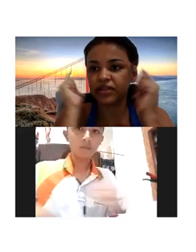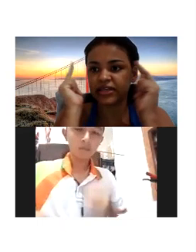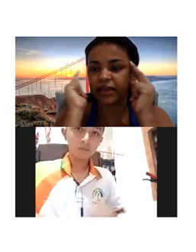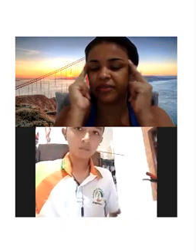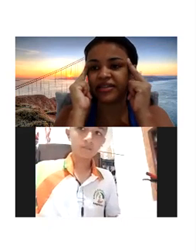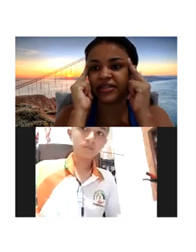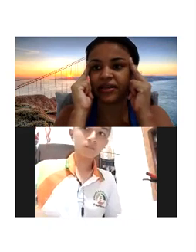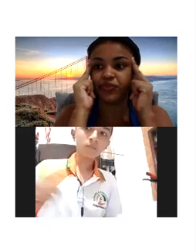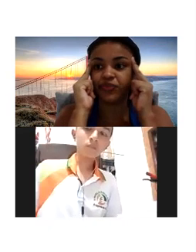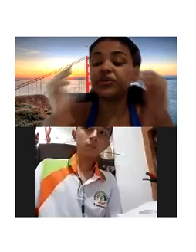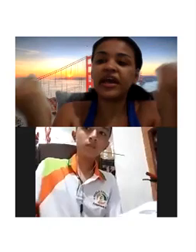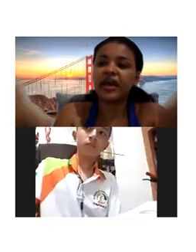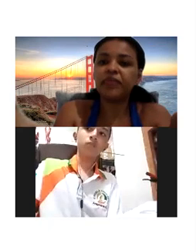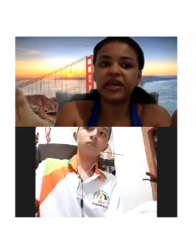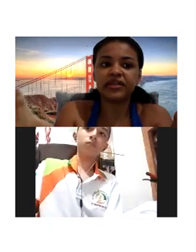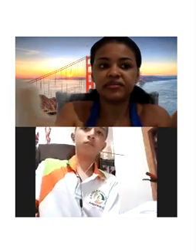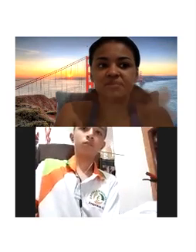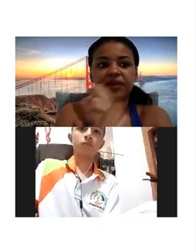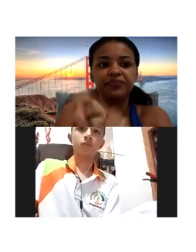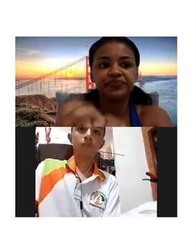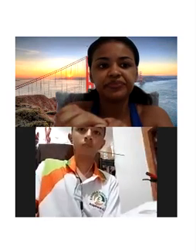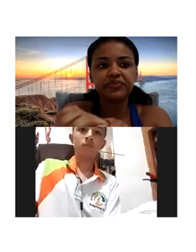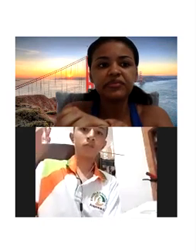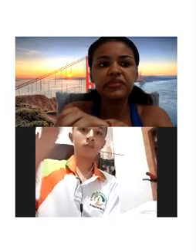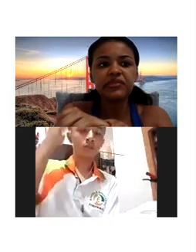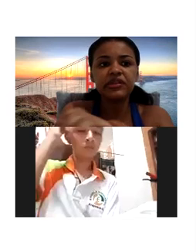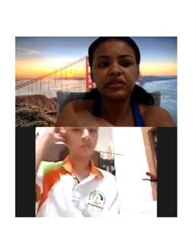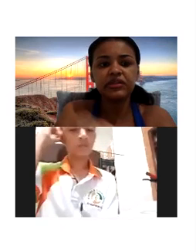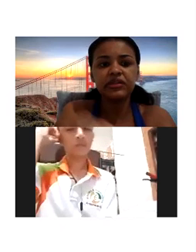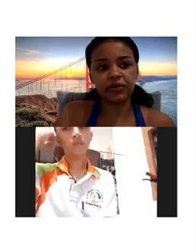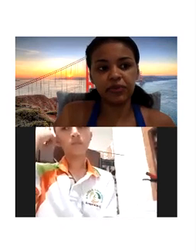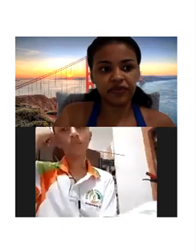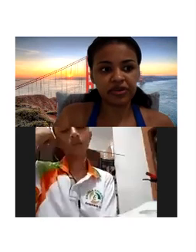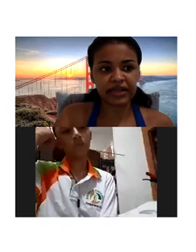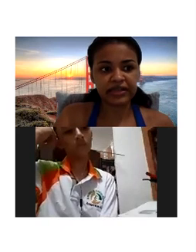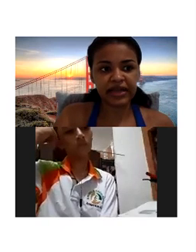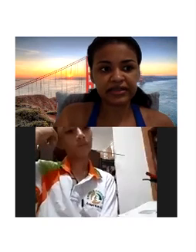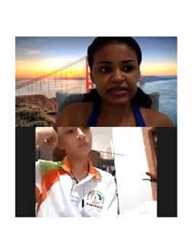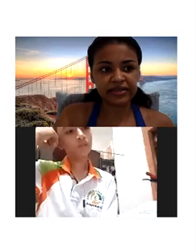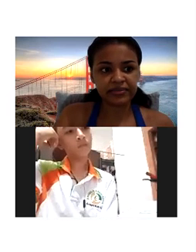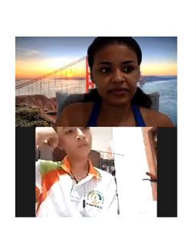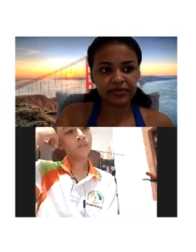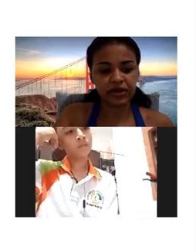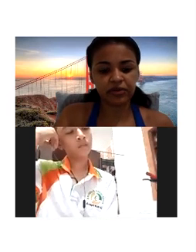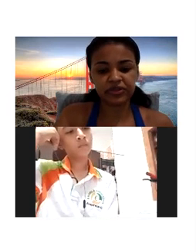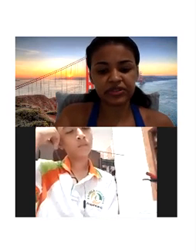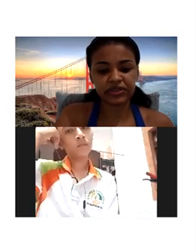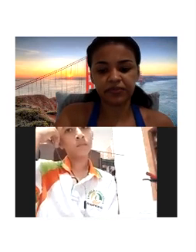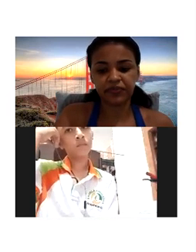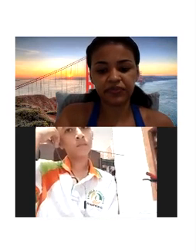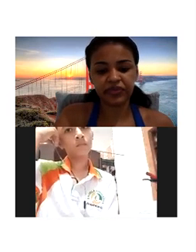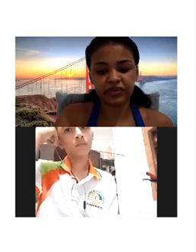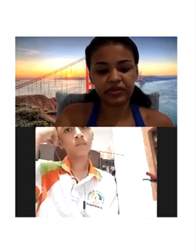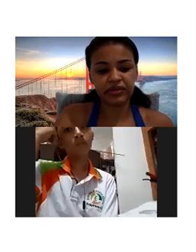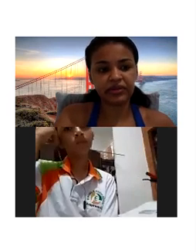remete logo na nossa cabeça do que é realmente né então eu vou botar análise ou